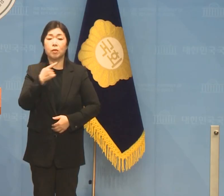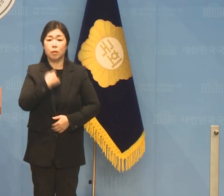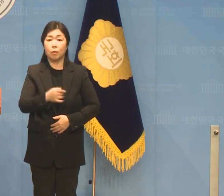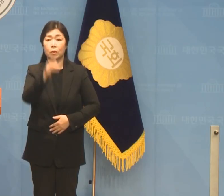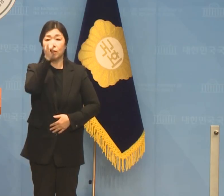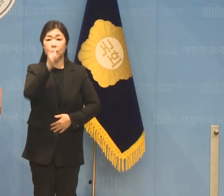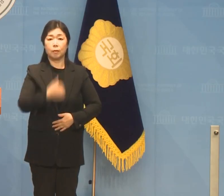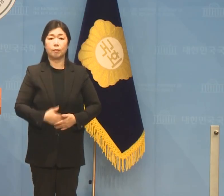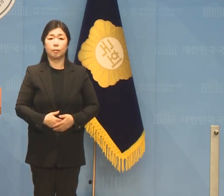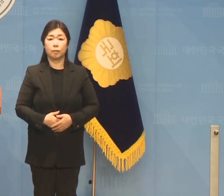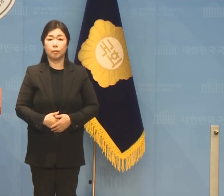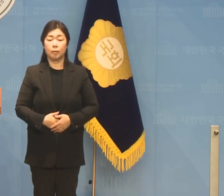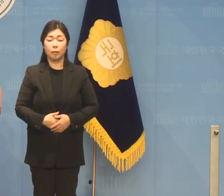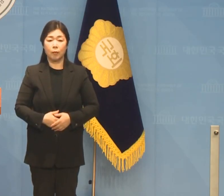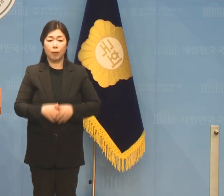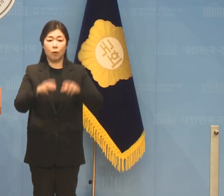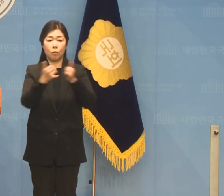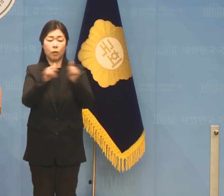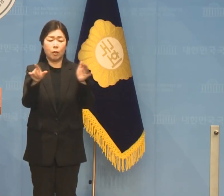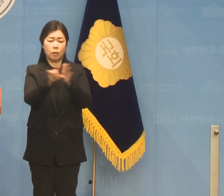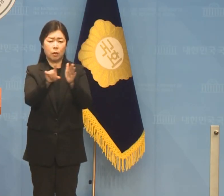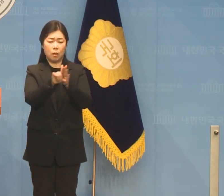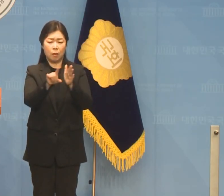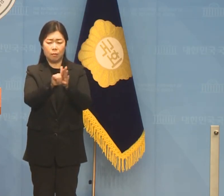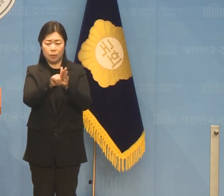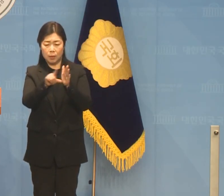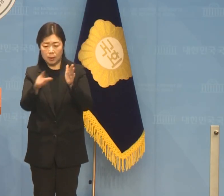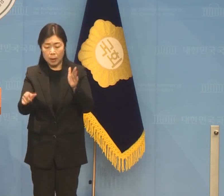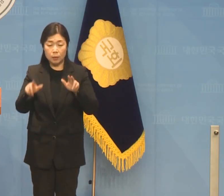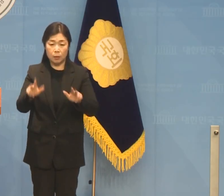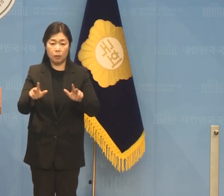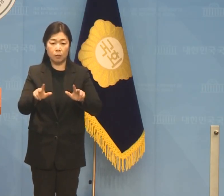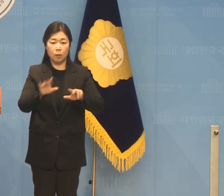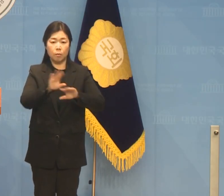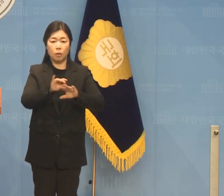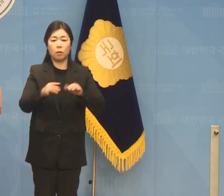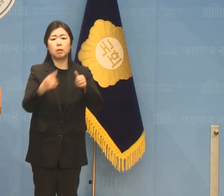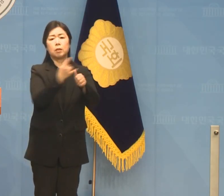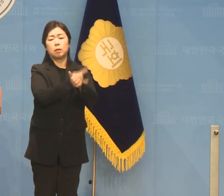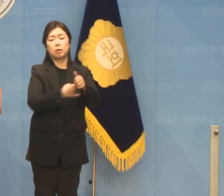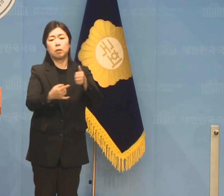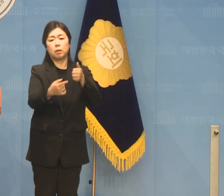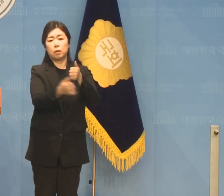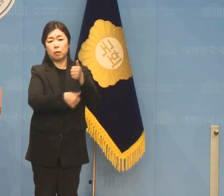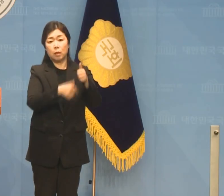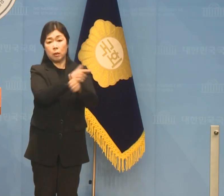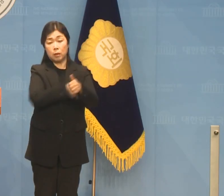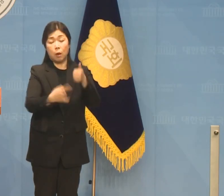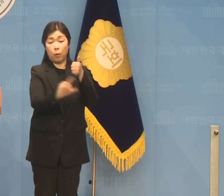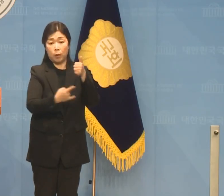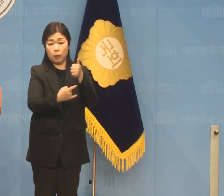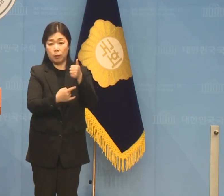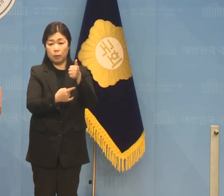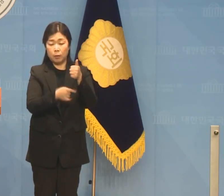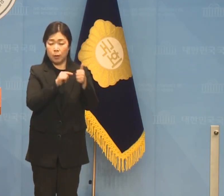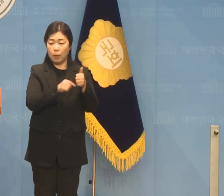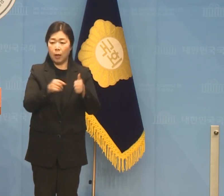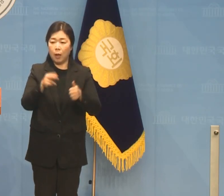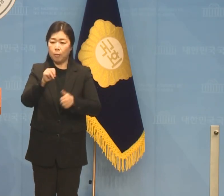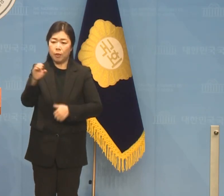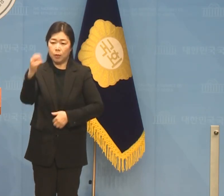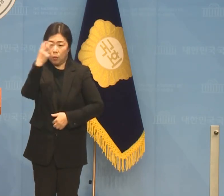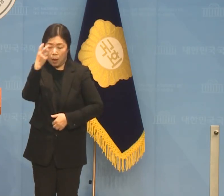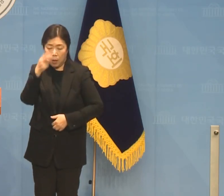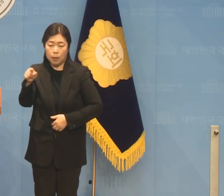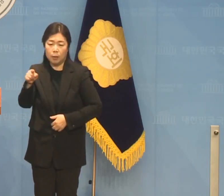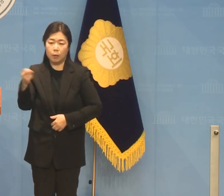있습니다. 국민적 신뢰를 잃은 현 박문진 이사회에 MBC에 대한 관리 감독과 직장